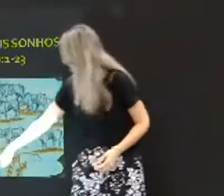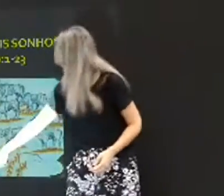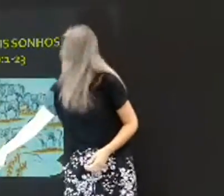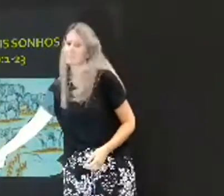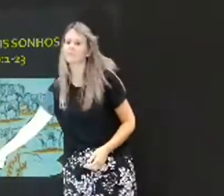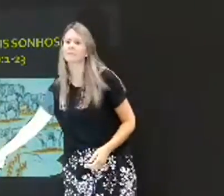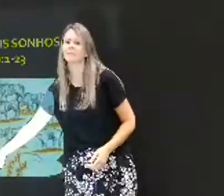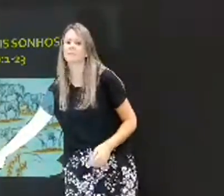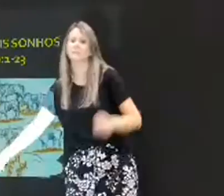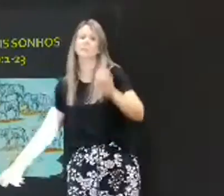Trigo,